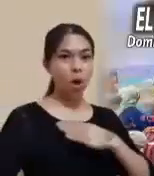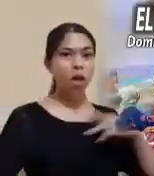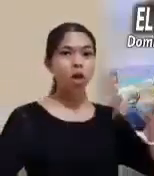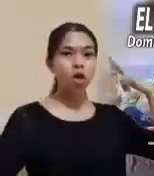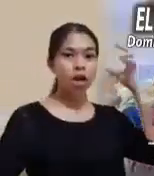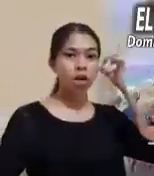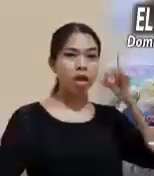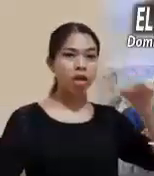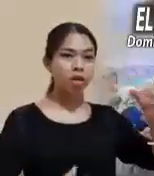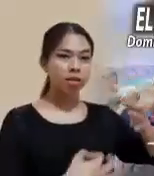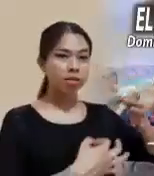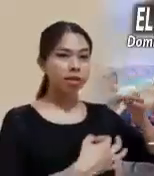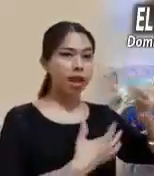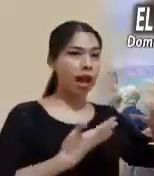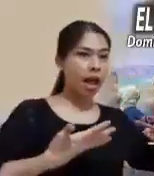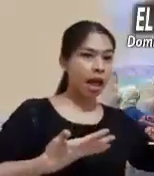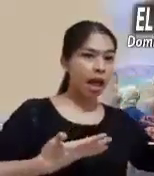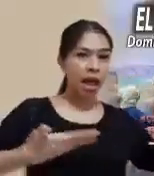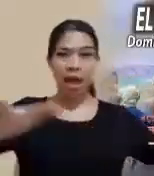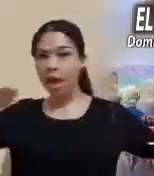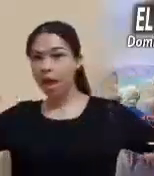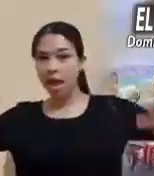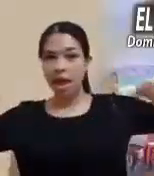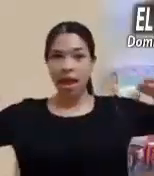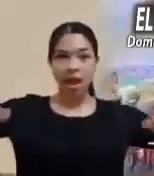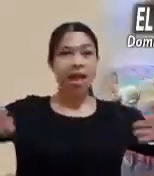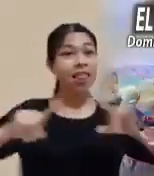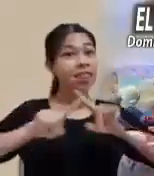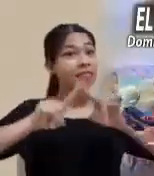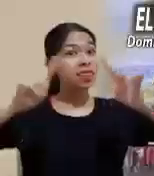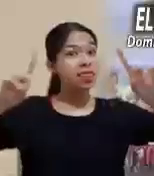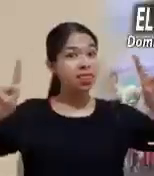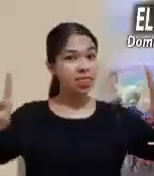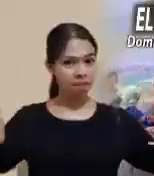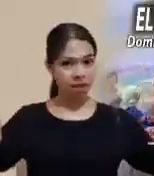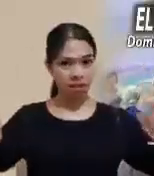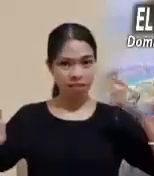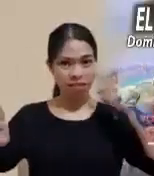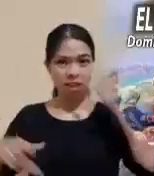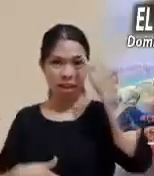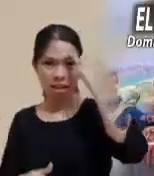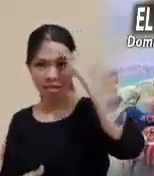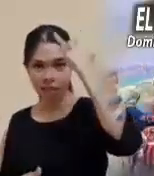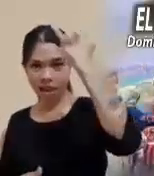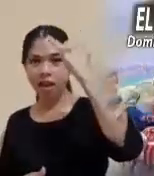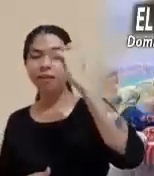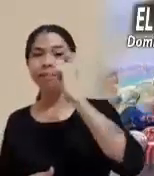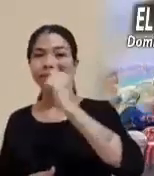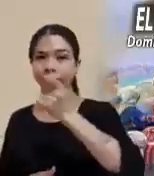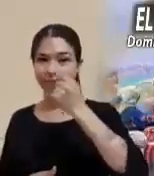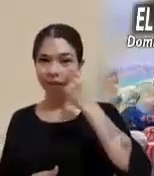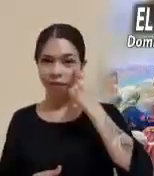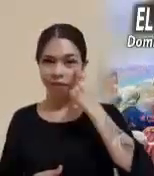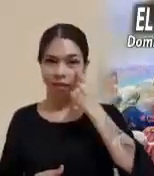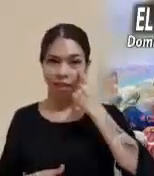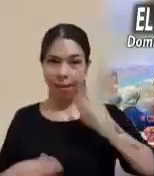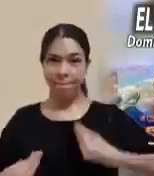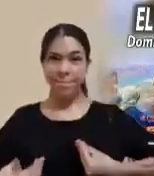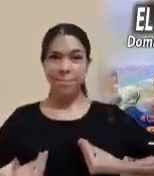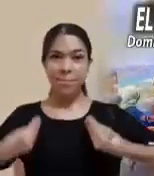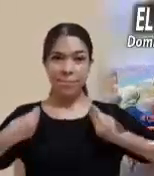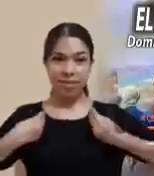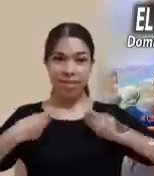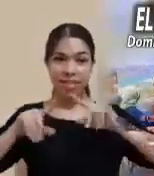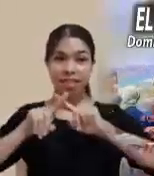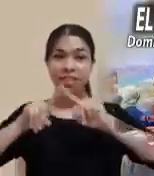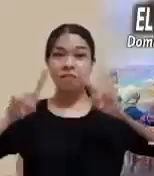Debemos tener una clara distinción, no solo teórica, sino sobre todo en la